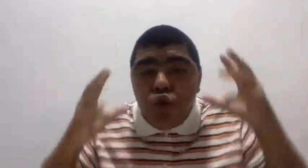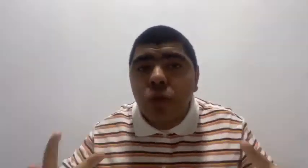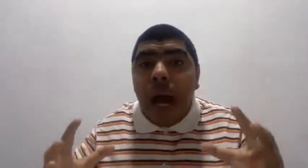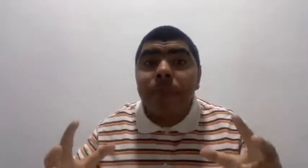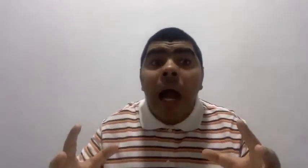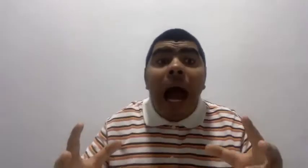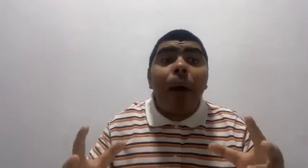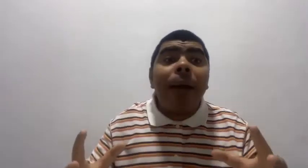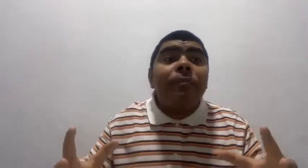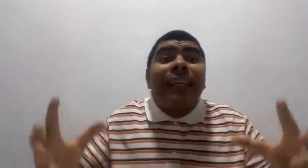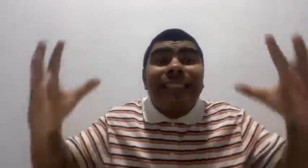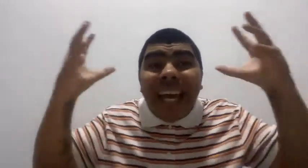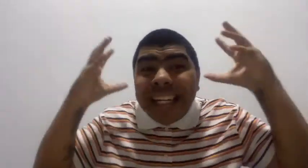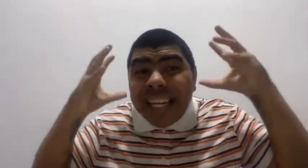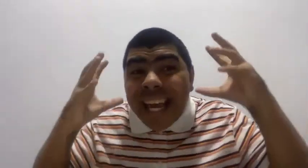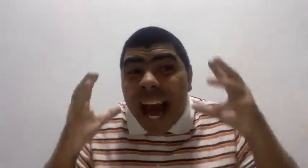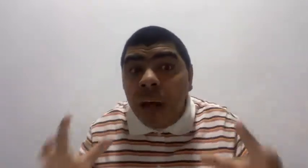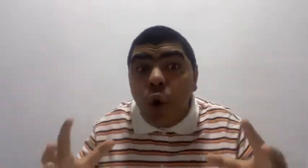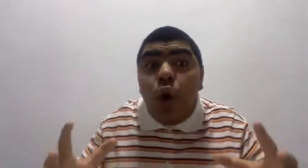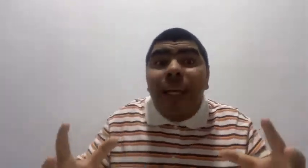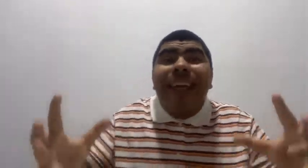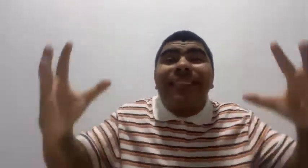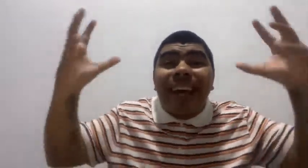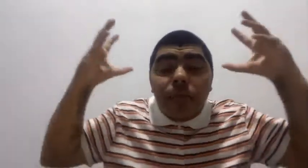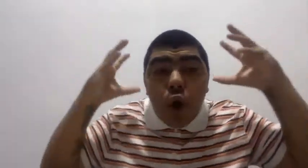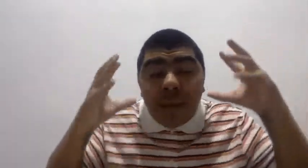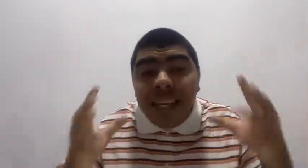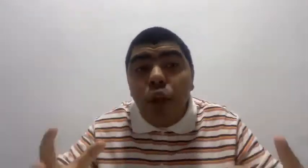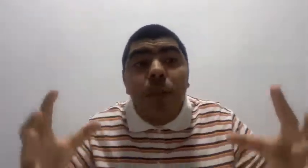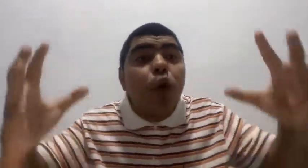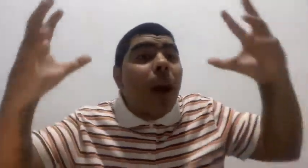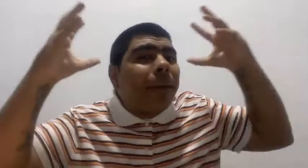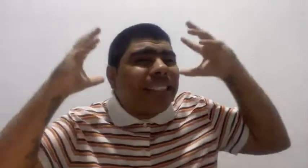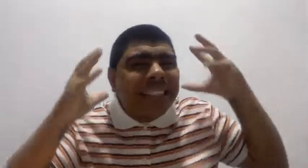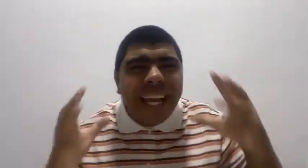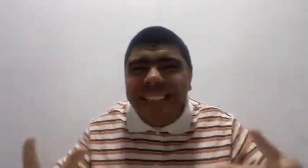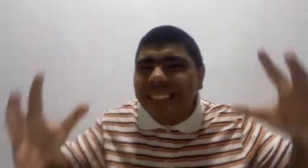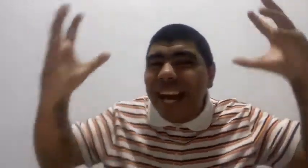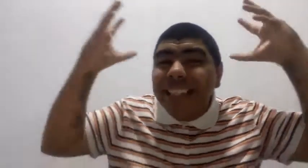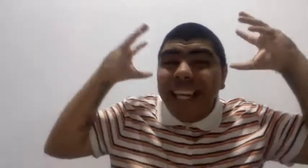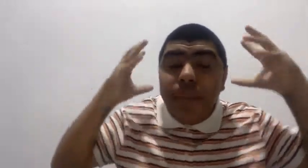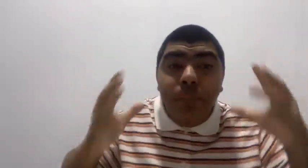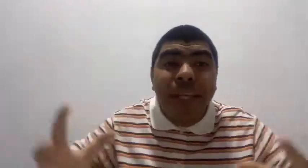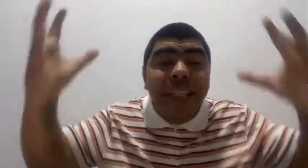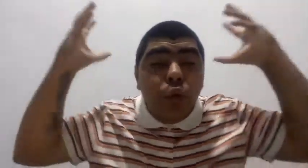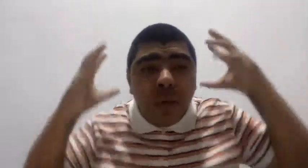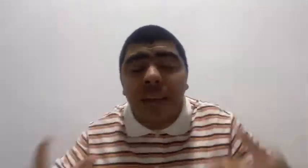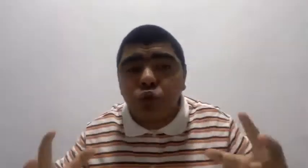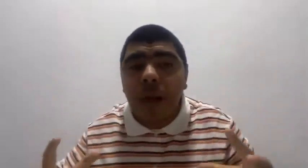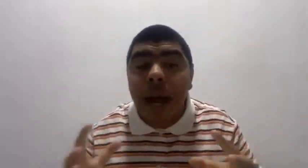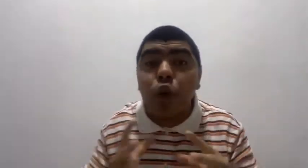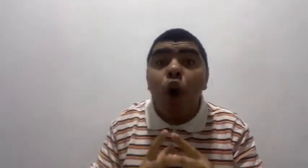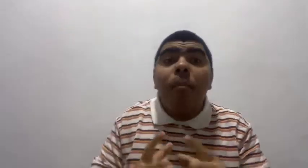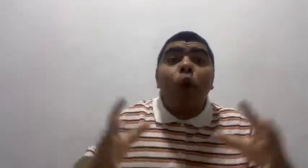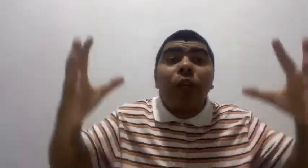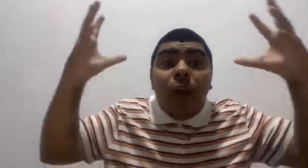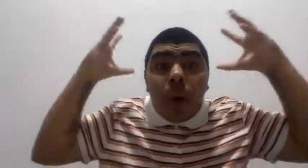nunca, amén, ser guiado y ser movido por la presencia del Espíritu Santo, hermano. Porque cuando